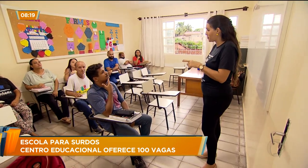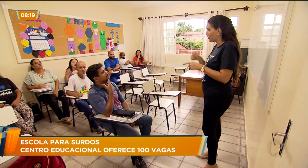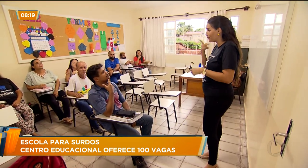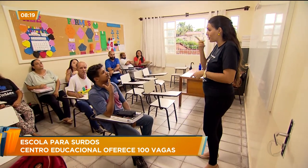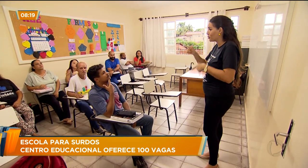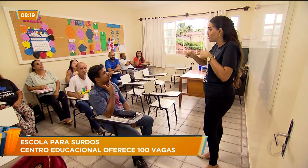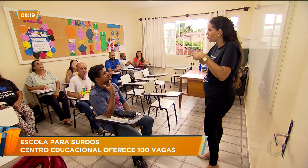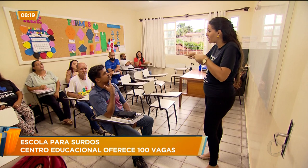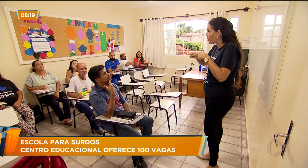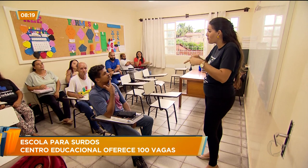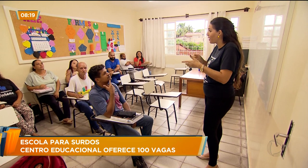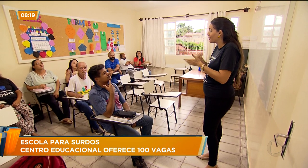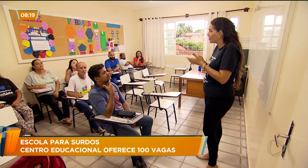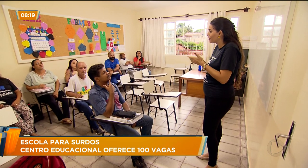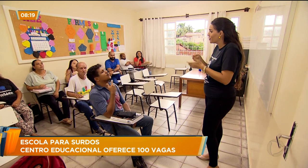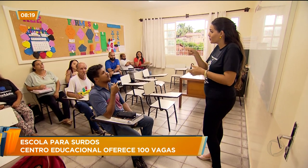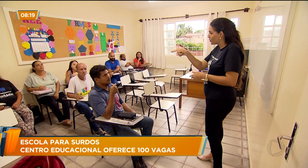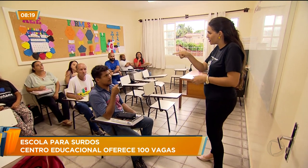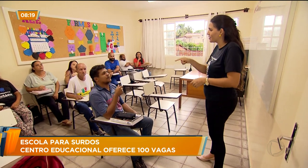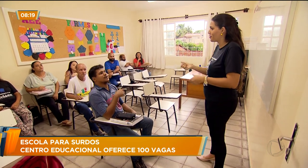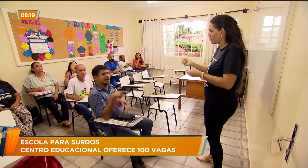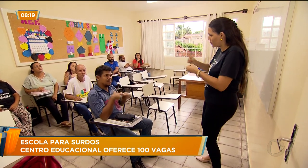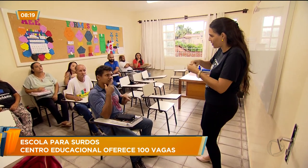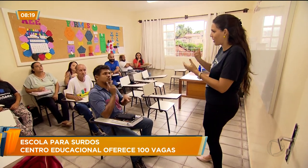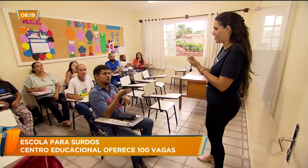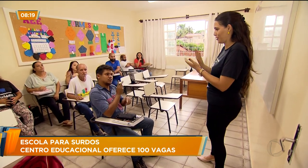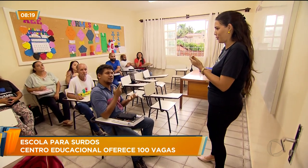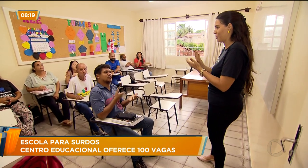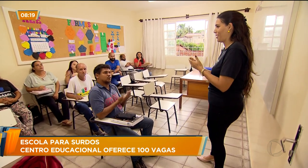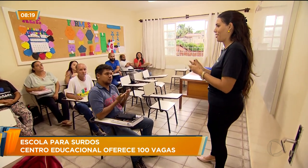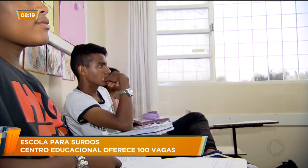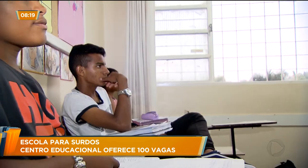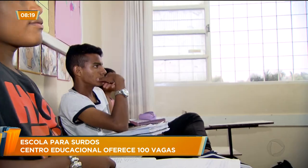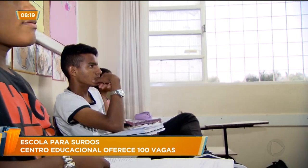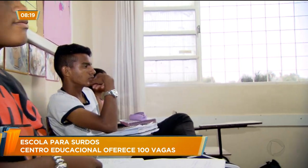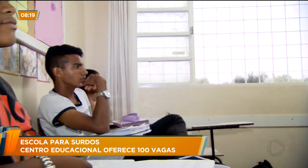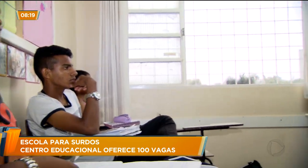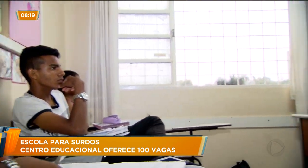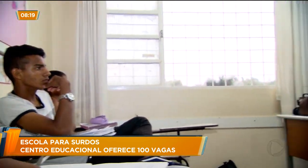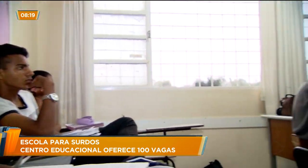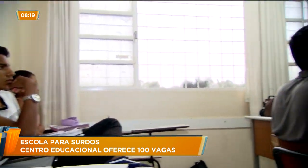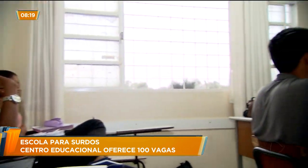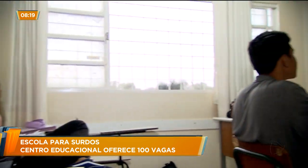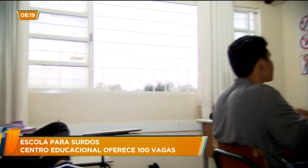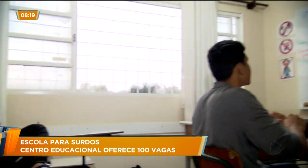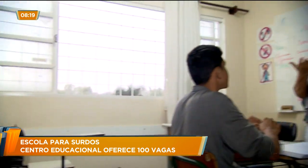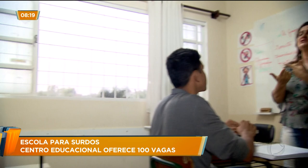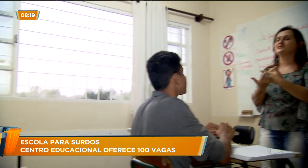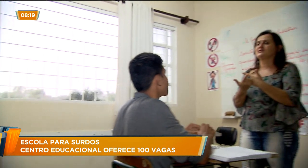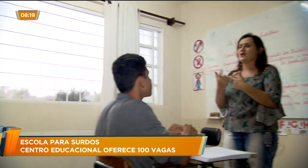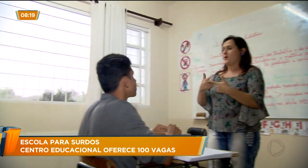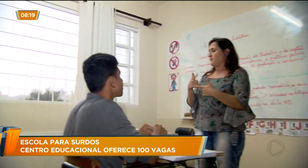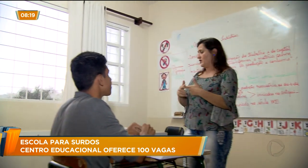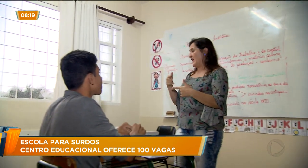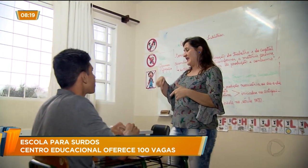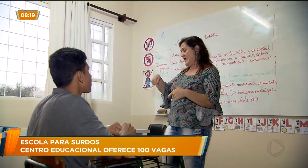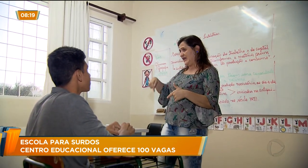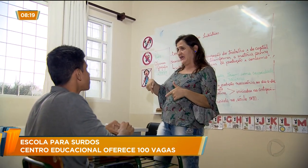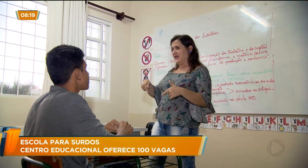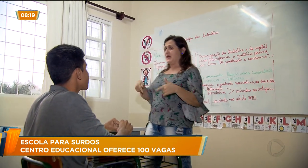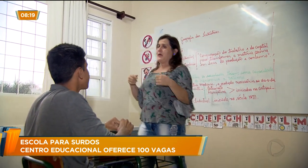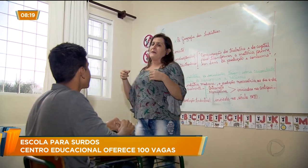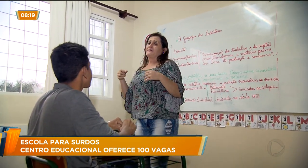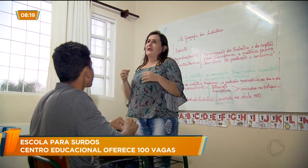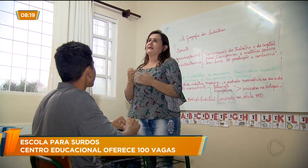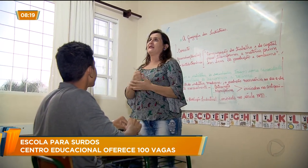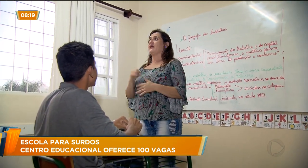Especial Elísio Campos aprendem a língua brasileira de sinais e a língua portuguesa. Os professores são preparados